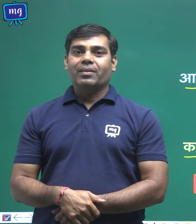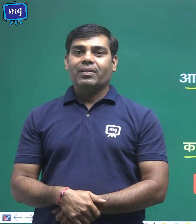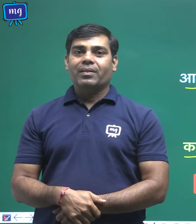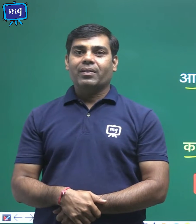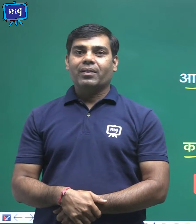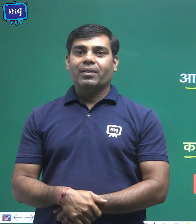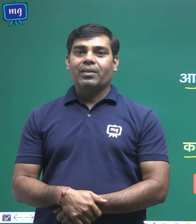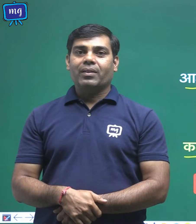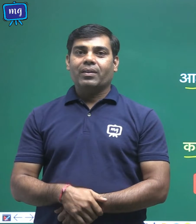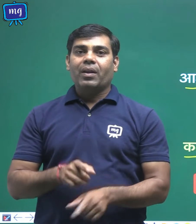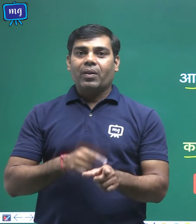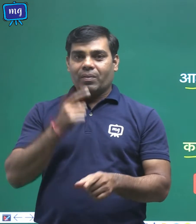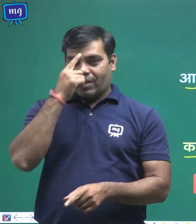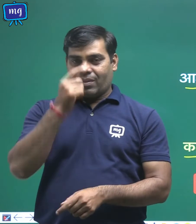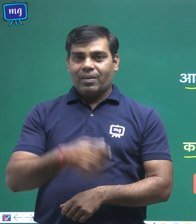योगेश कुमार तंवर